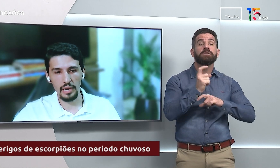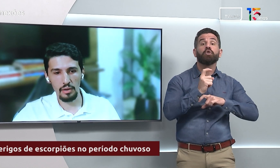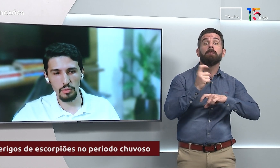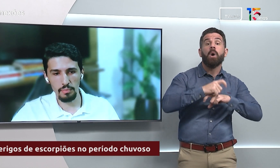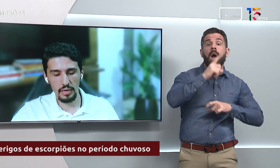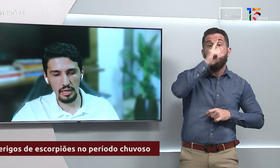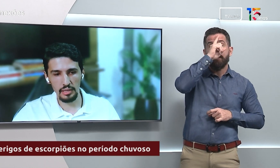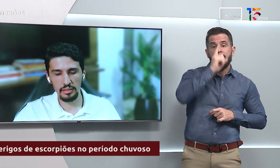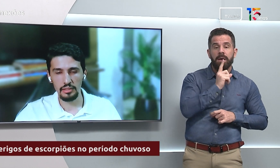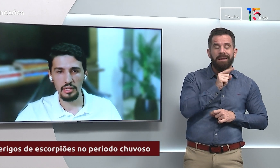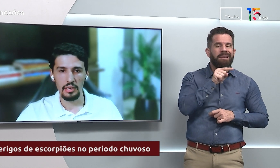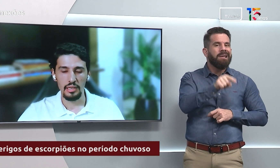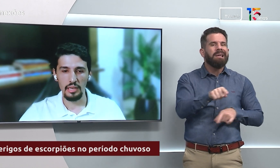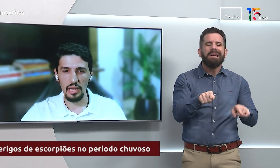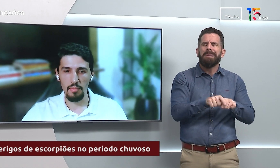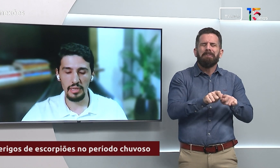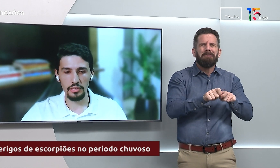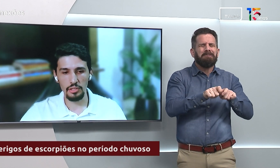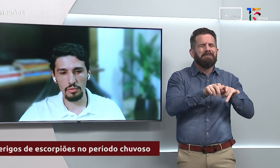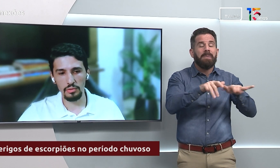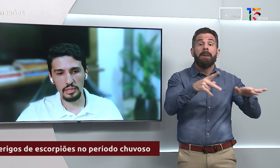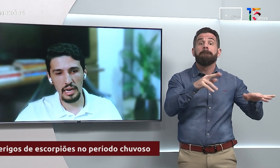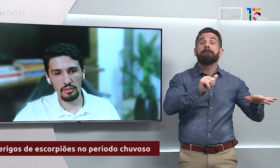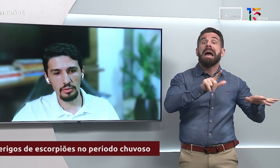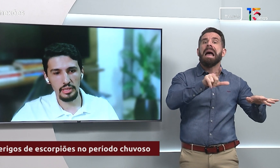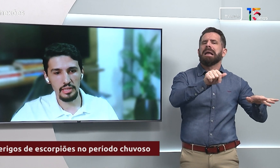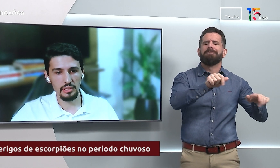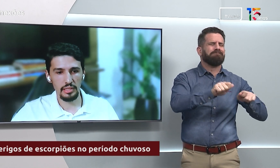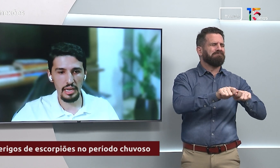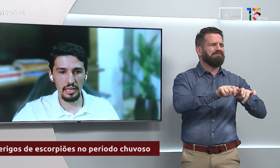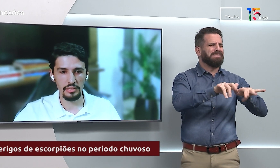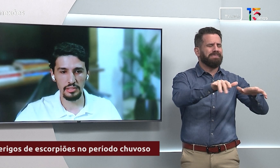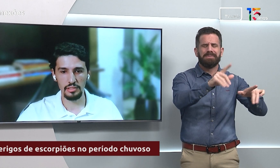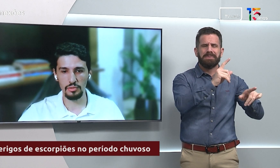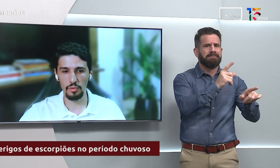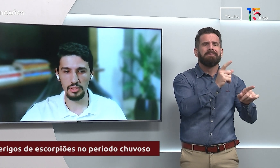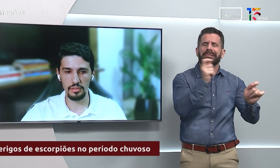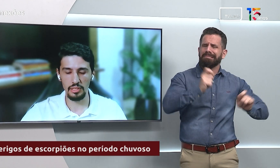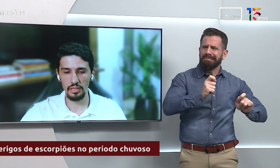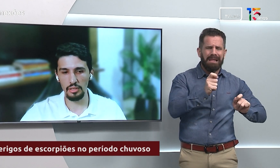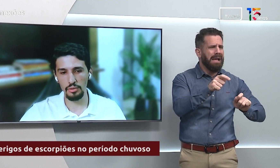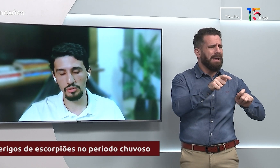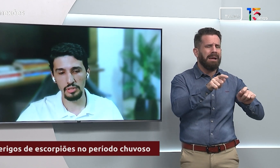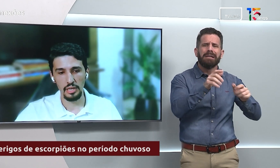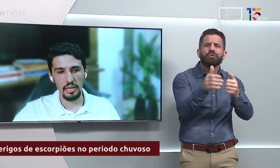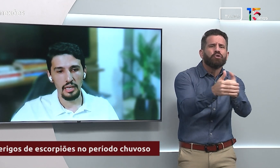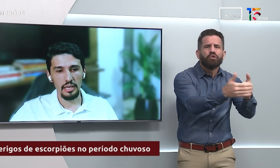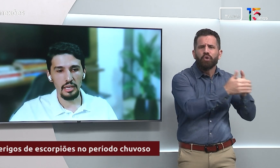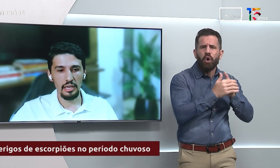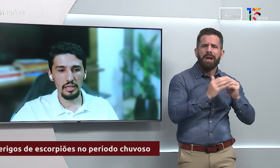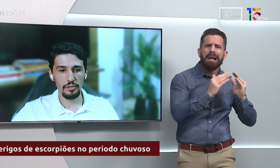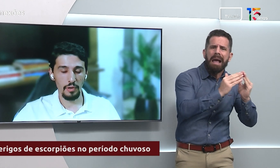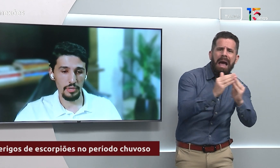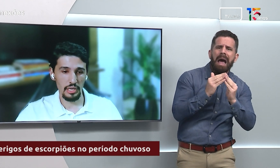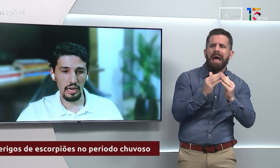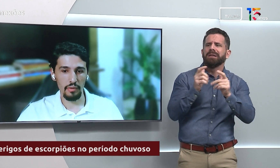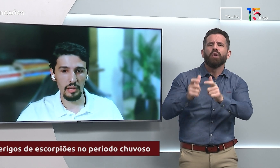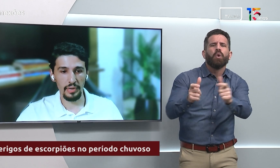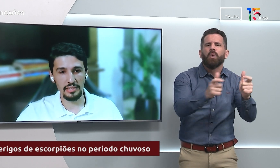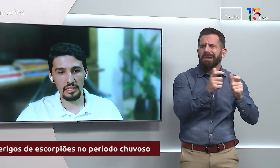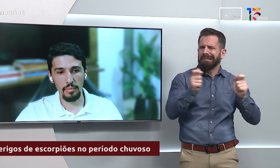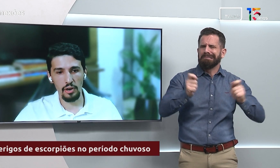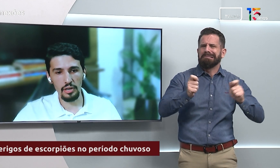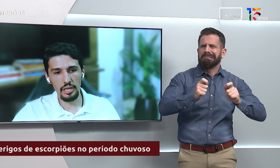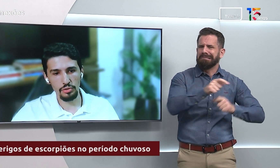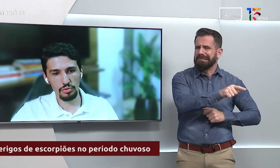como uma praga urbana e é bastante encontrado em residências, domicílios e, de forma geral,